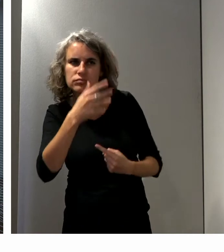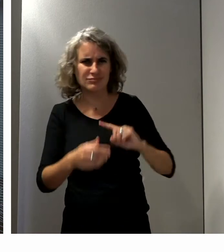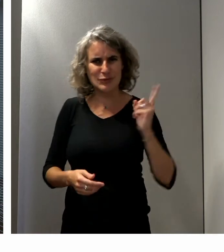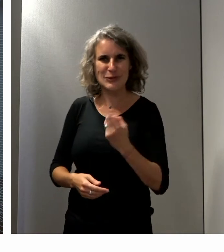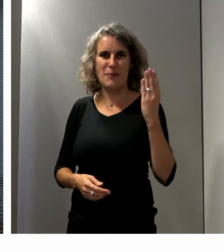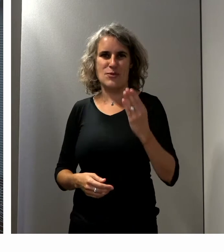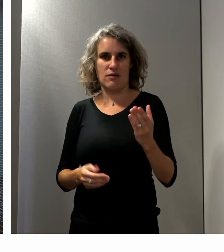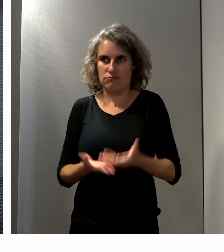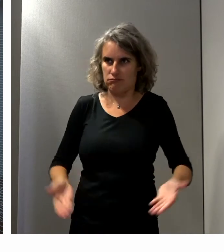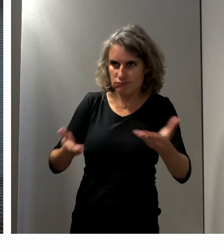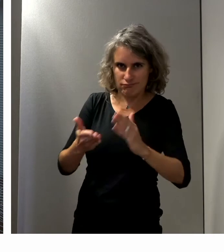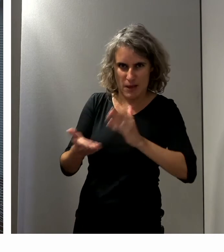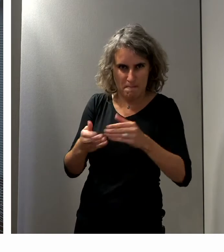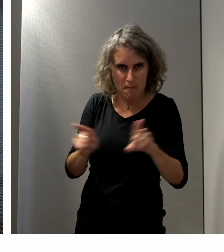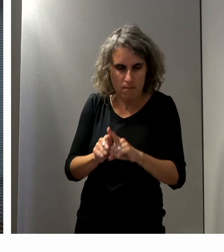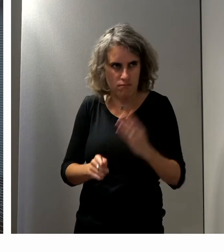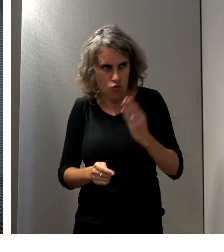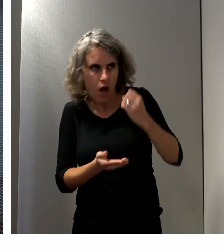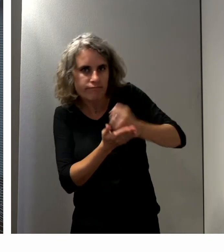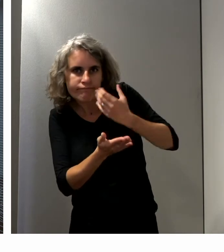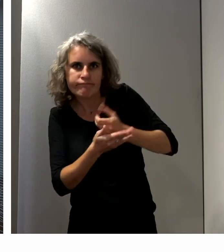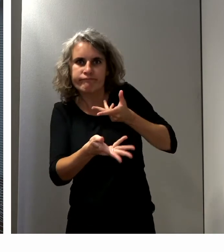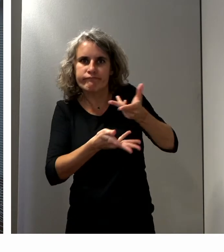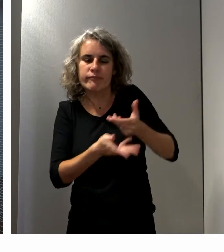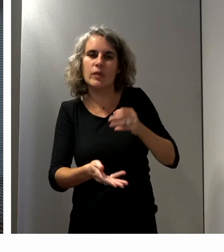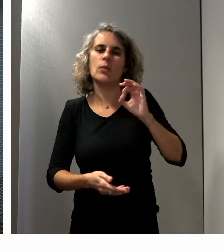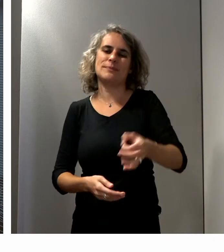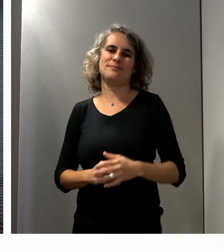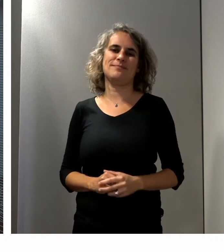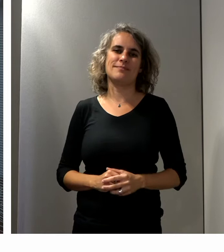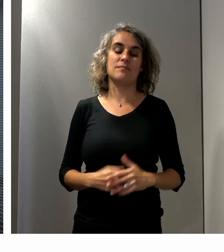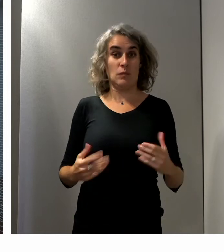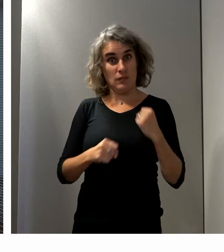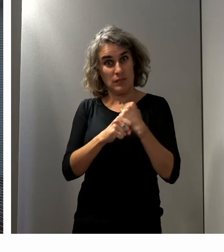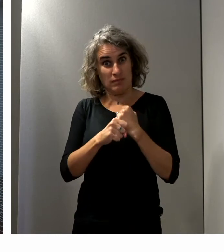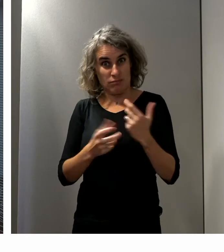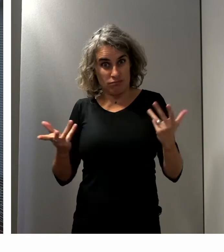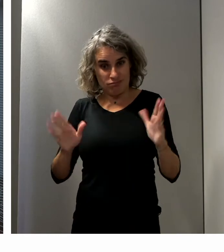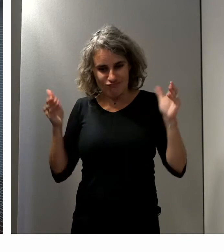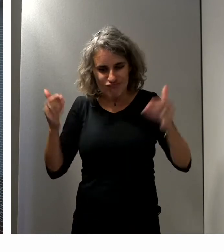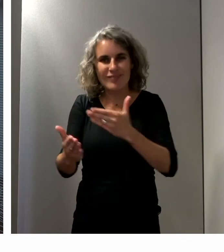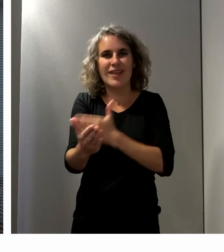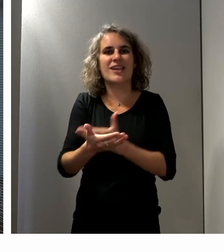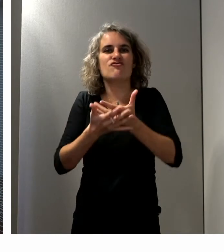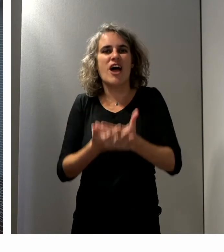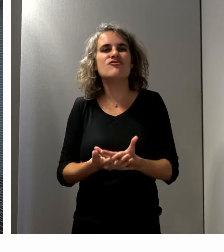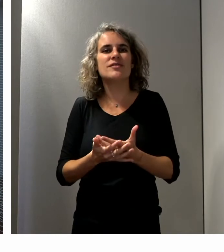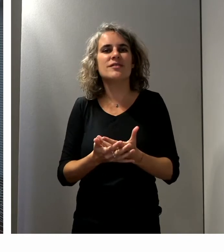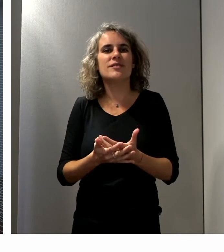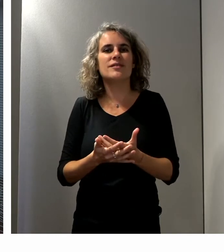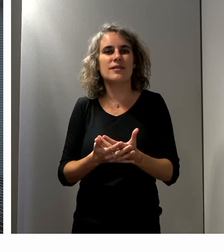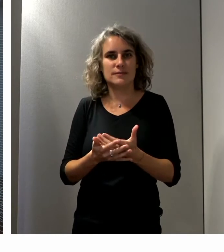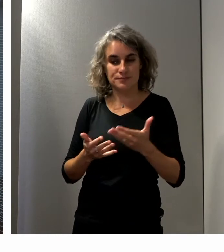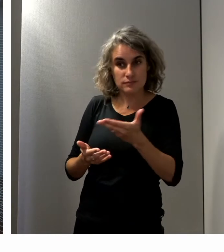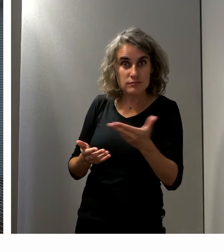personnes aussi en situation de handicap. Et donc, on a travaillé très concrètement sur un cahier des charges qui permet en